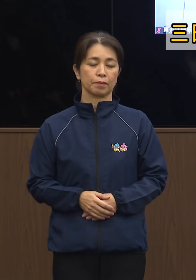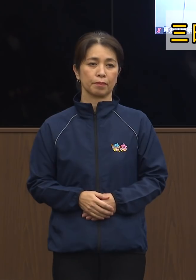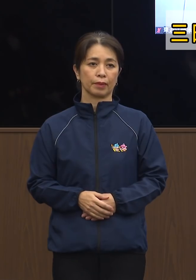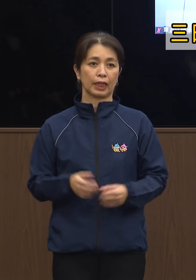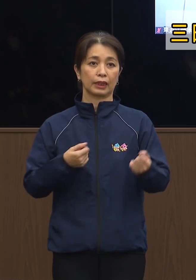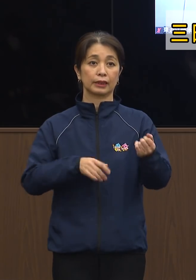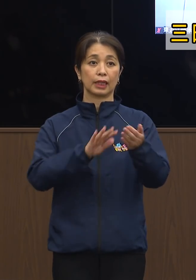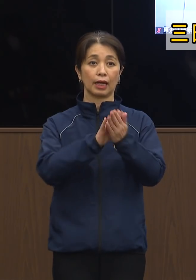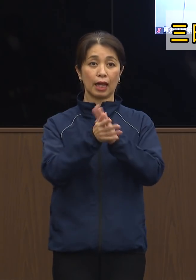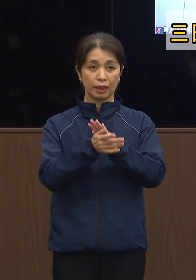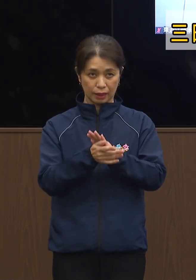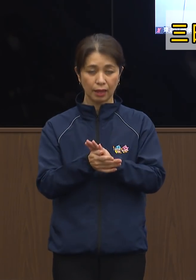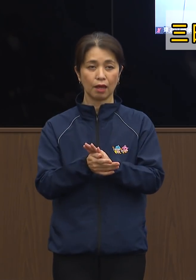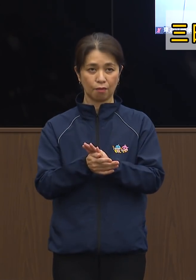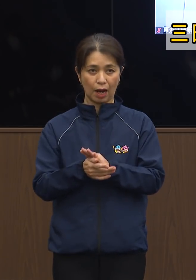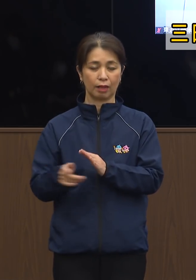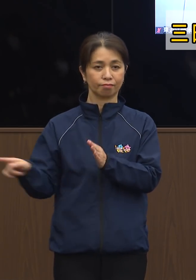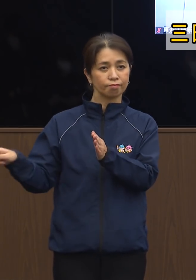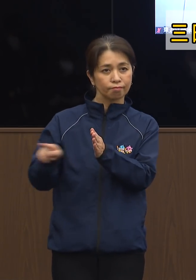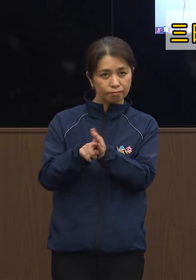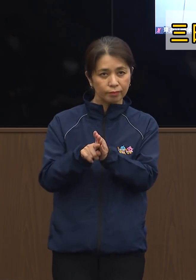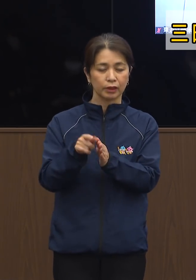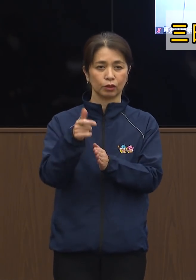滋賀県ではこれまで57例の